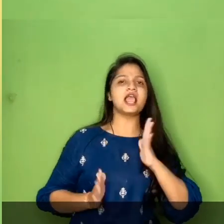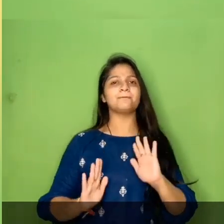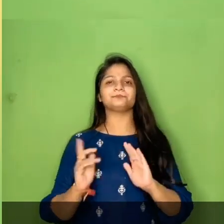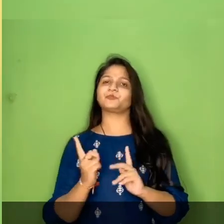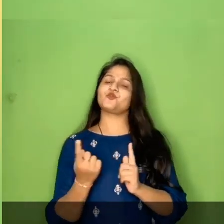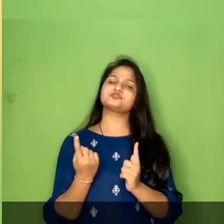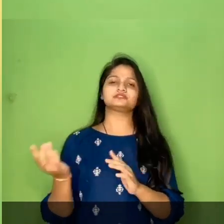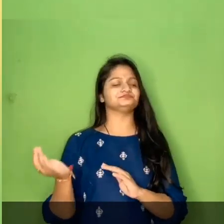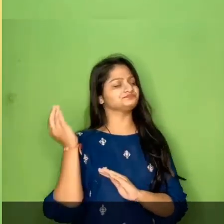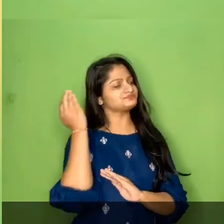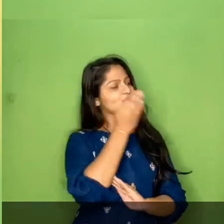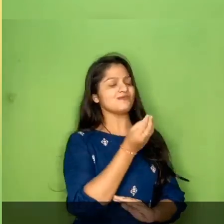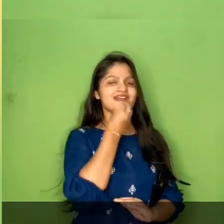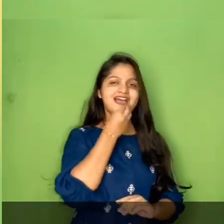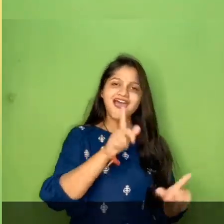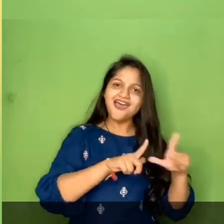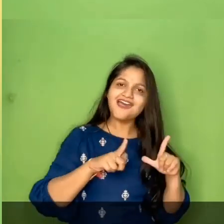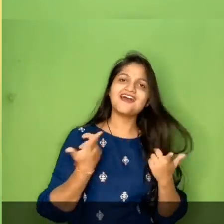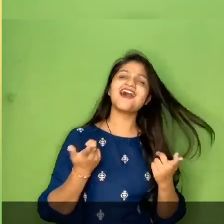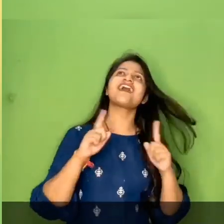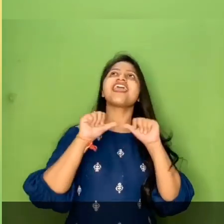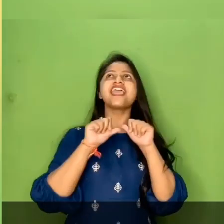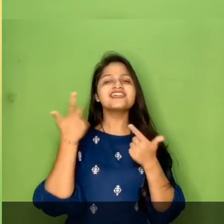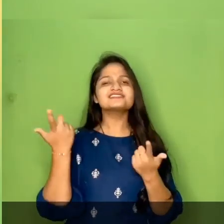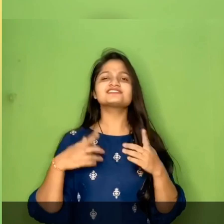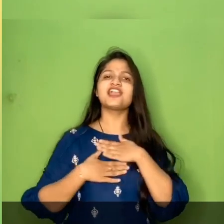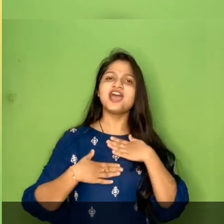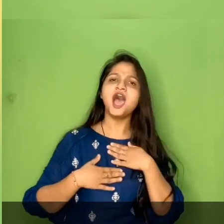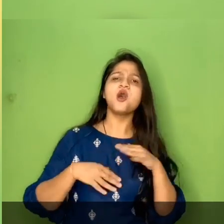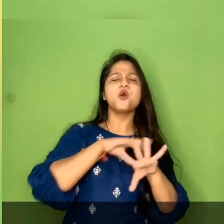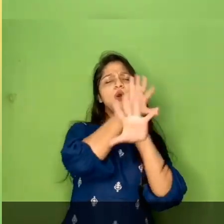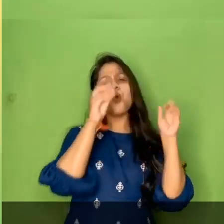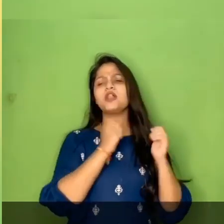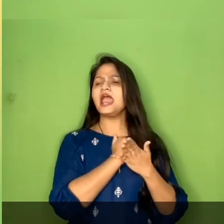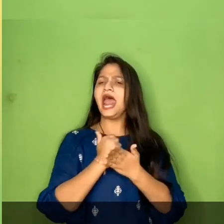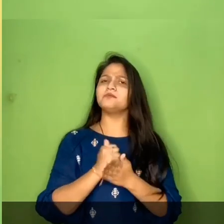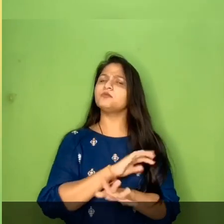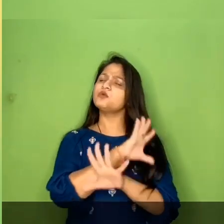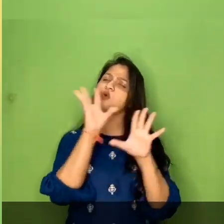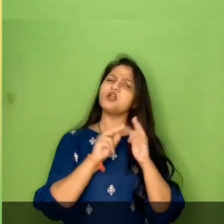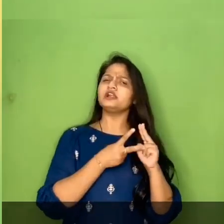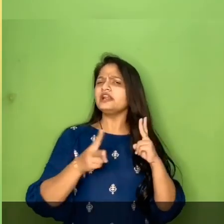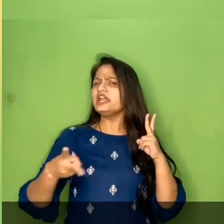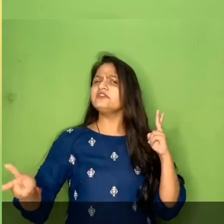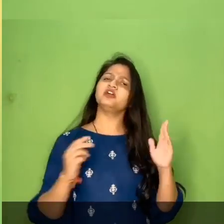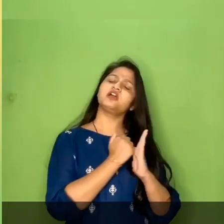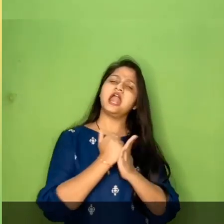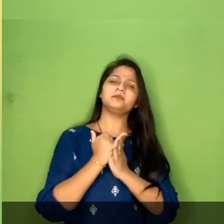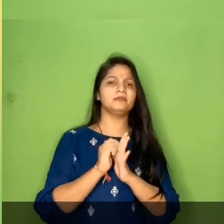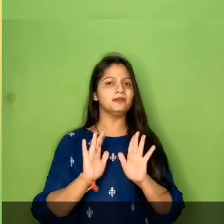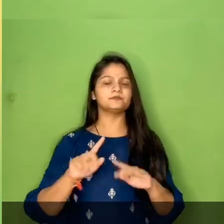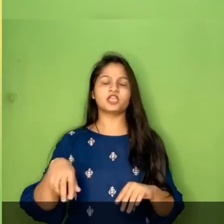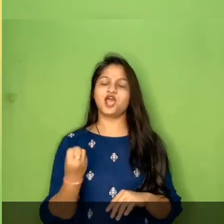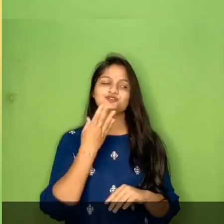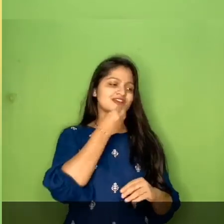दी। उसको खाने को दिया, रहने को दिया, हर वो अच्छी चीज़ दी जो वो धनी व्यक्ति अपने लिए करता